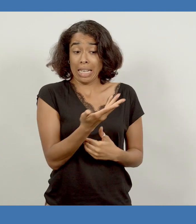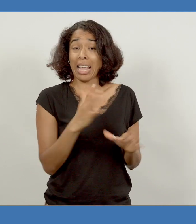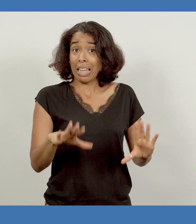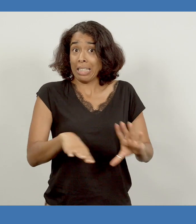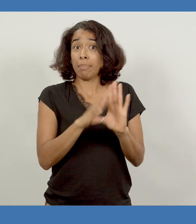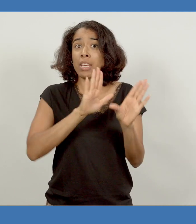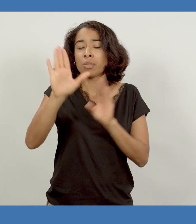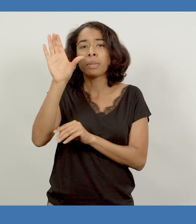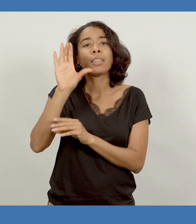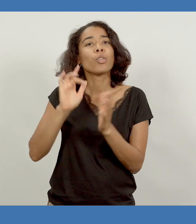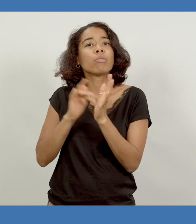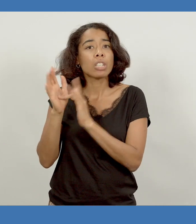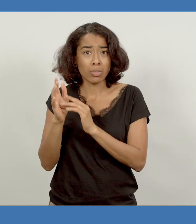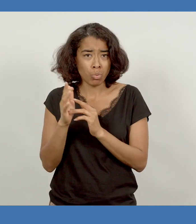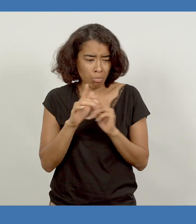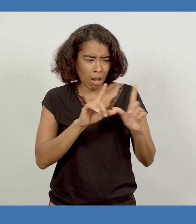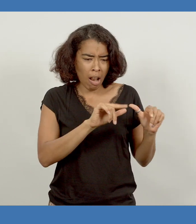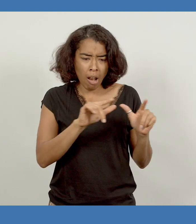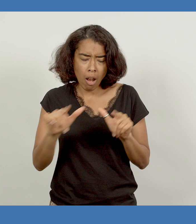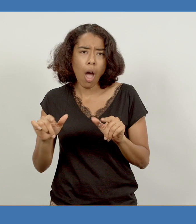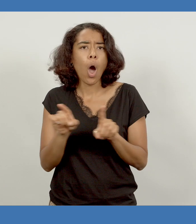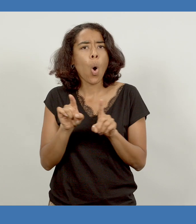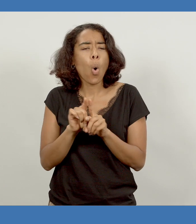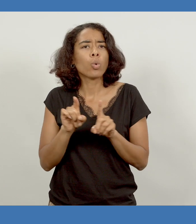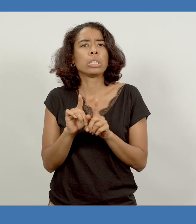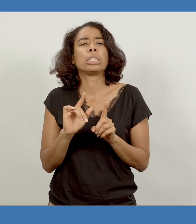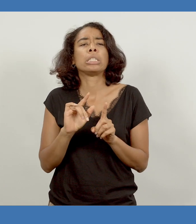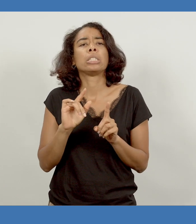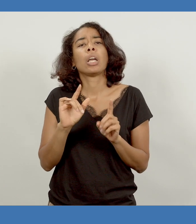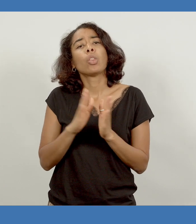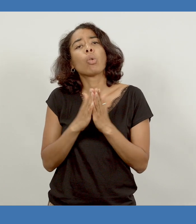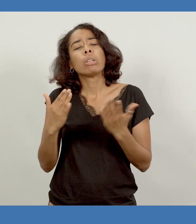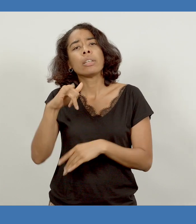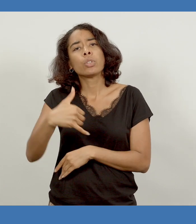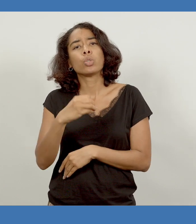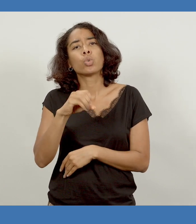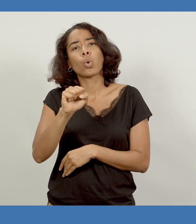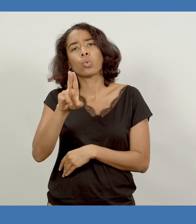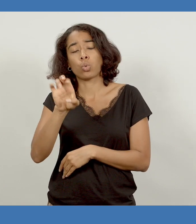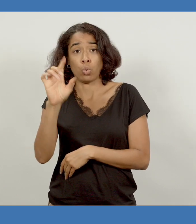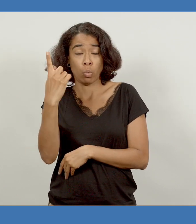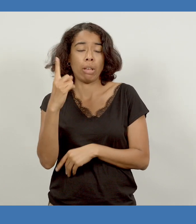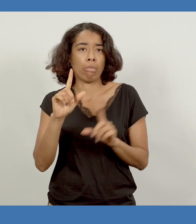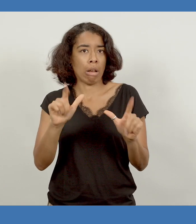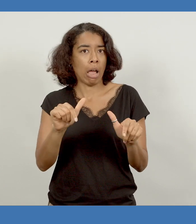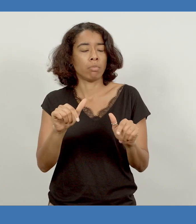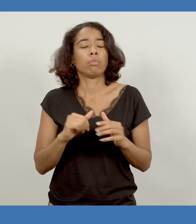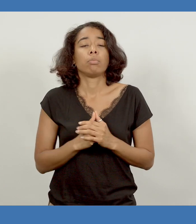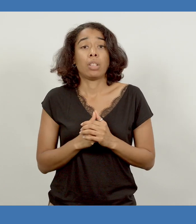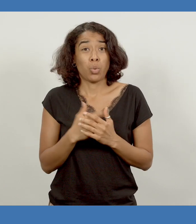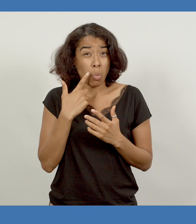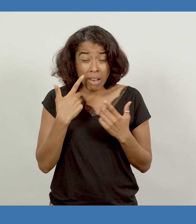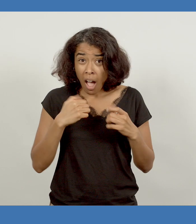sont nombreuses, peut-être vous en retrouvez une dans le livre de Josué au chapitre 5. Quoi qu'il en soit, nous voyons son